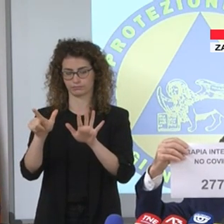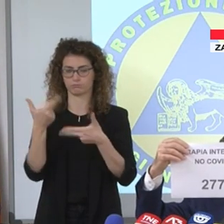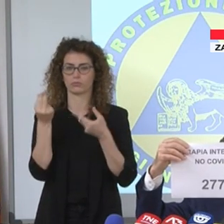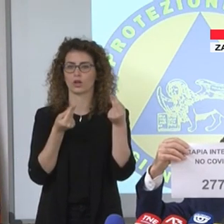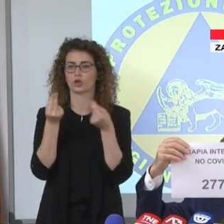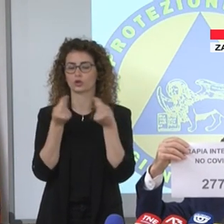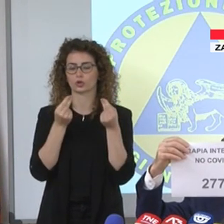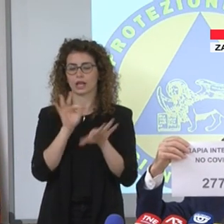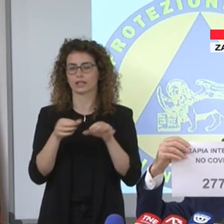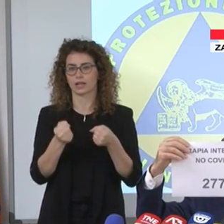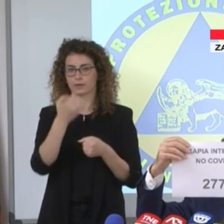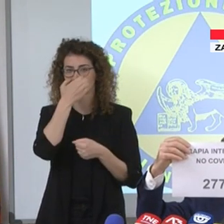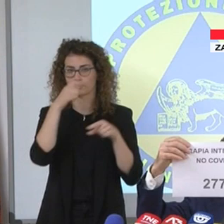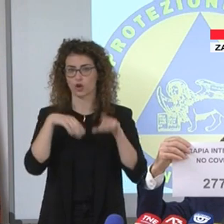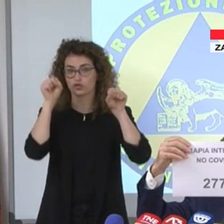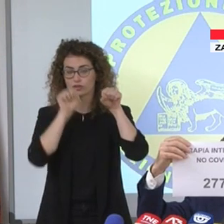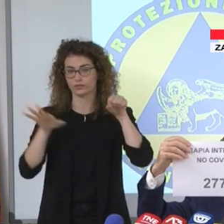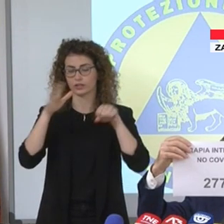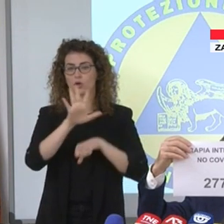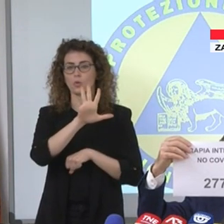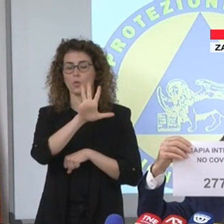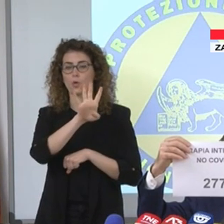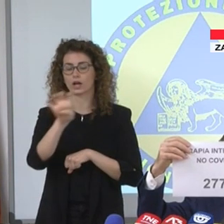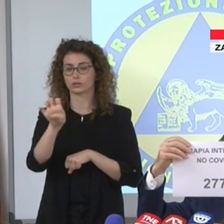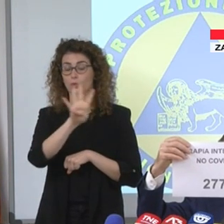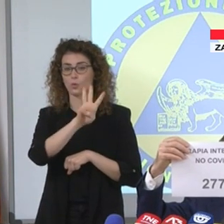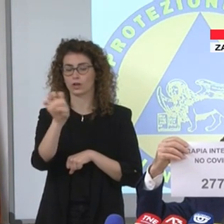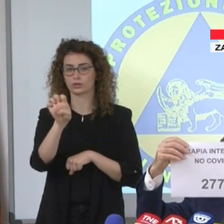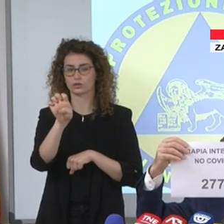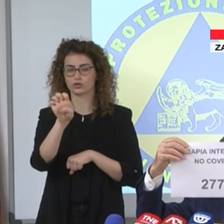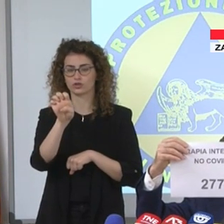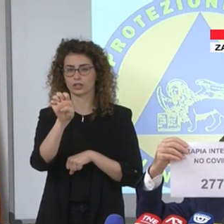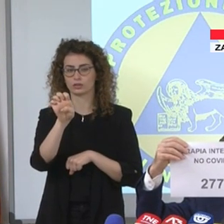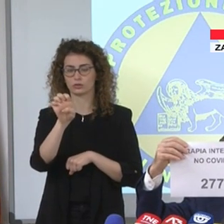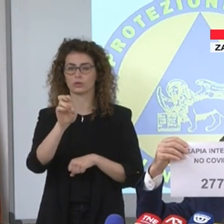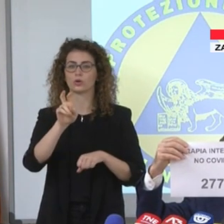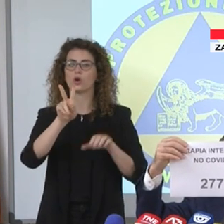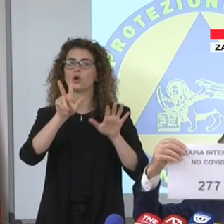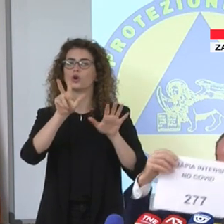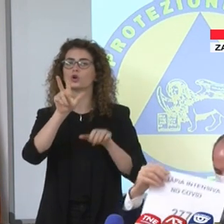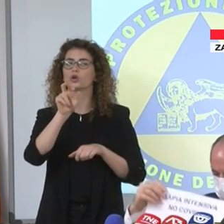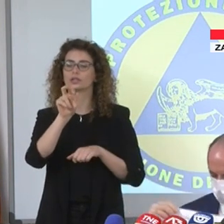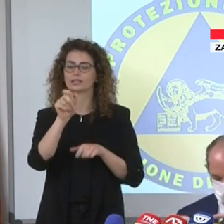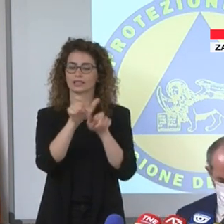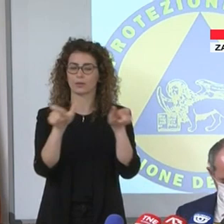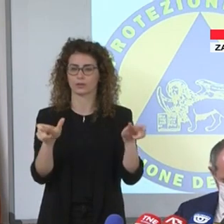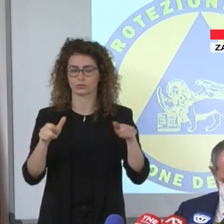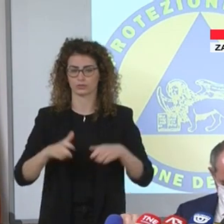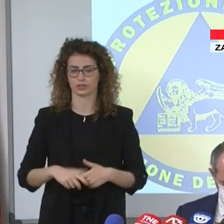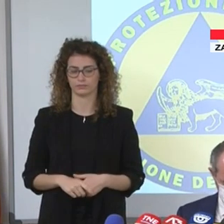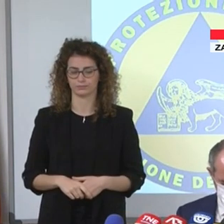quindi il totale delle terapie intensive oggi in Veneto è 430, è rappresentata da 430 pazienti.